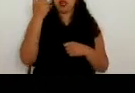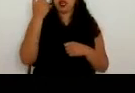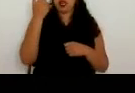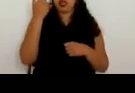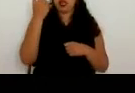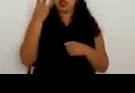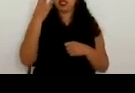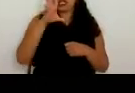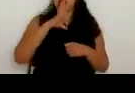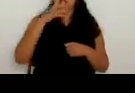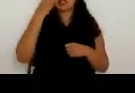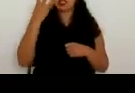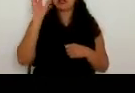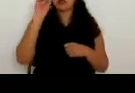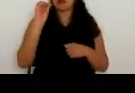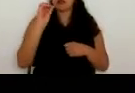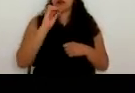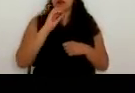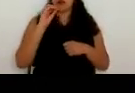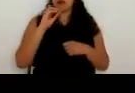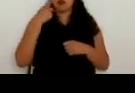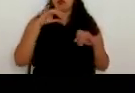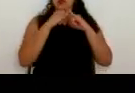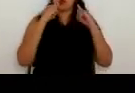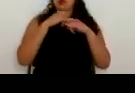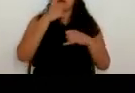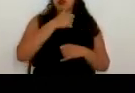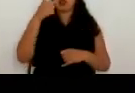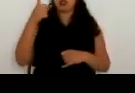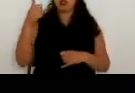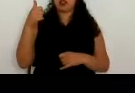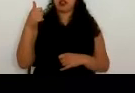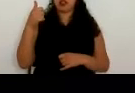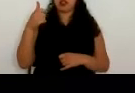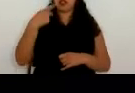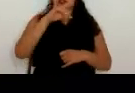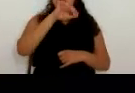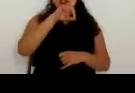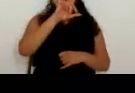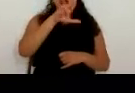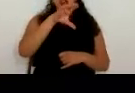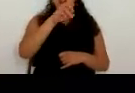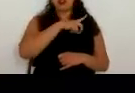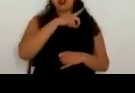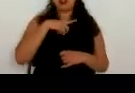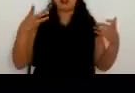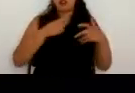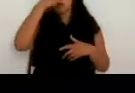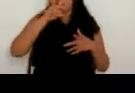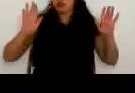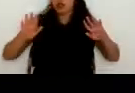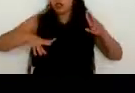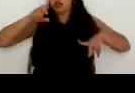institución tendría que ir construyendo sus propios indicadores dependiendo de las características particulares